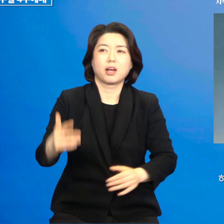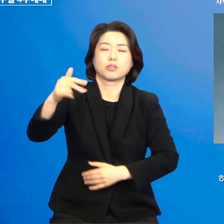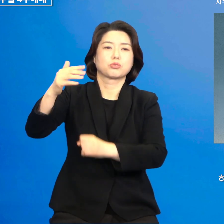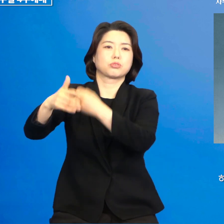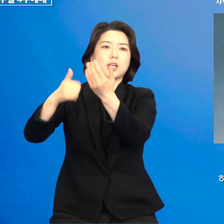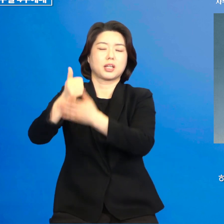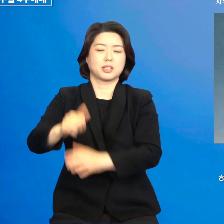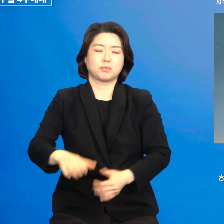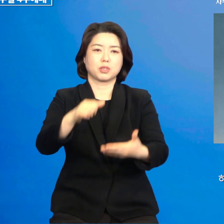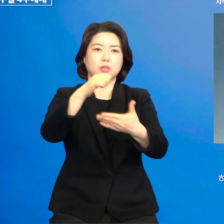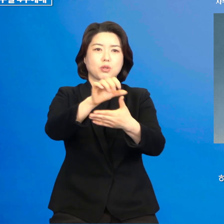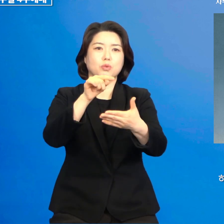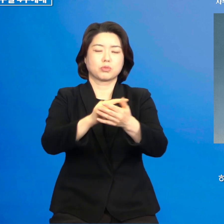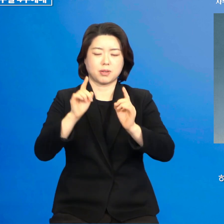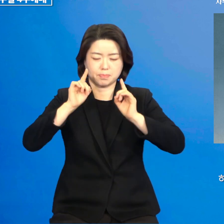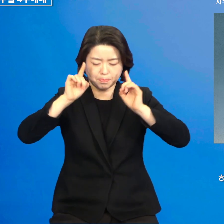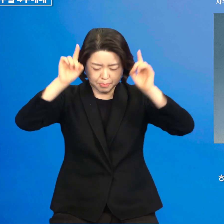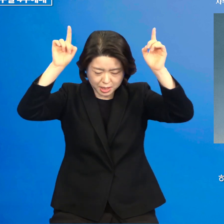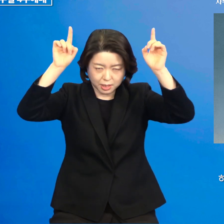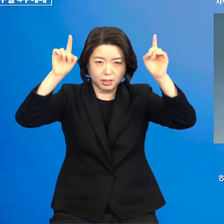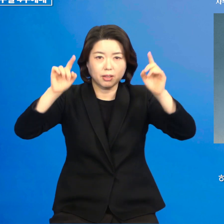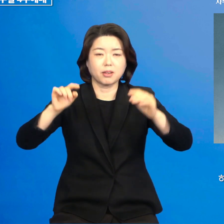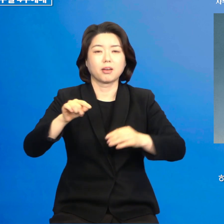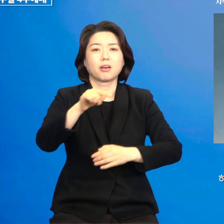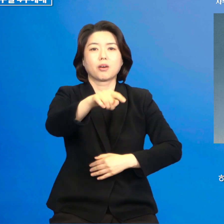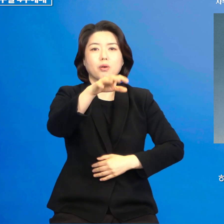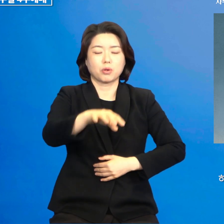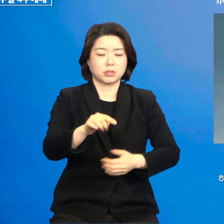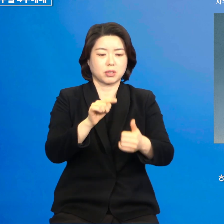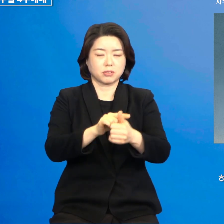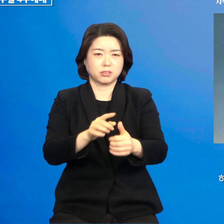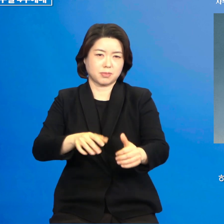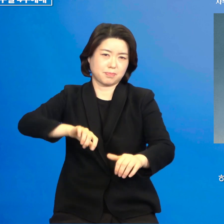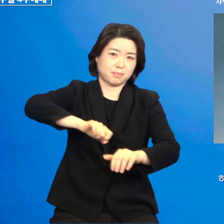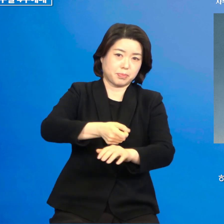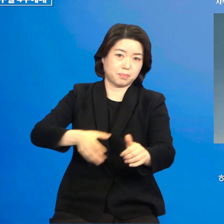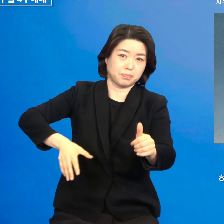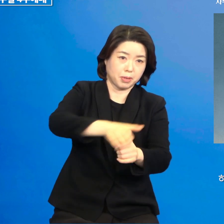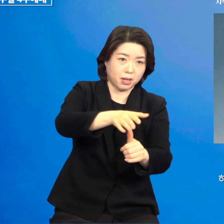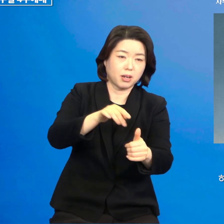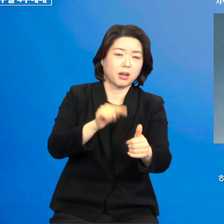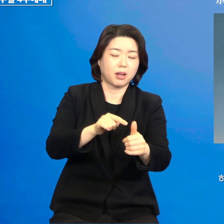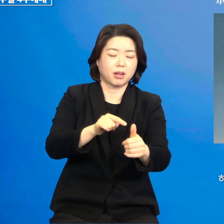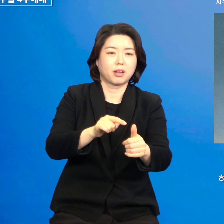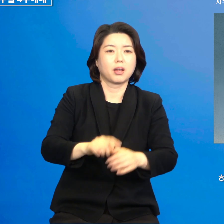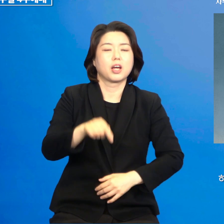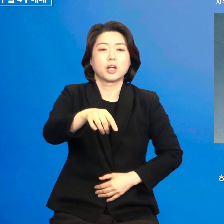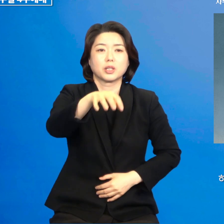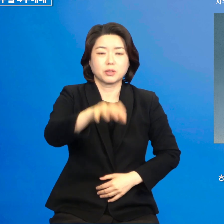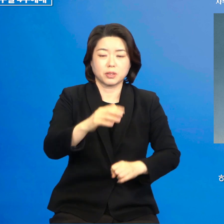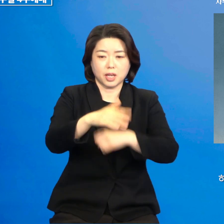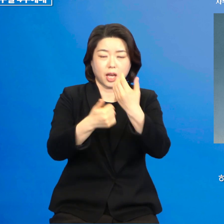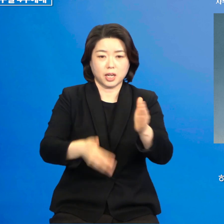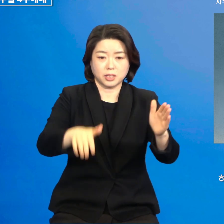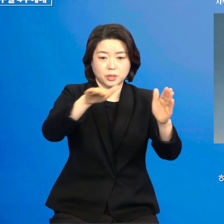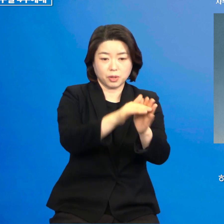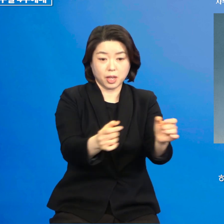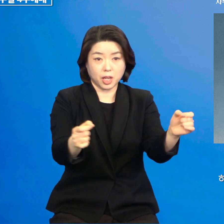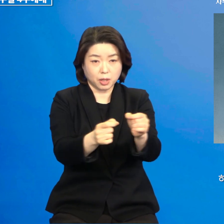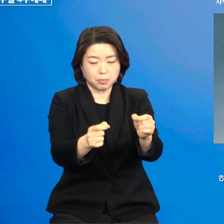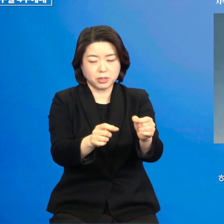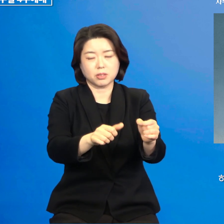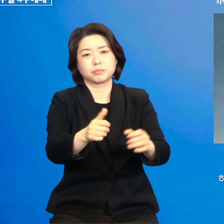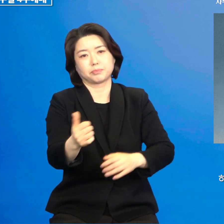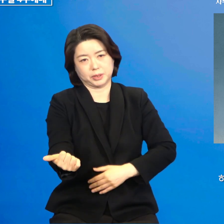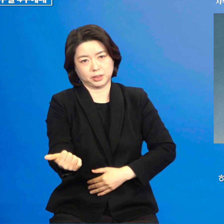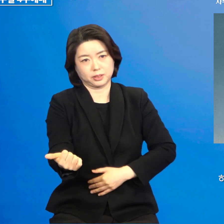하나님이 우사에게 진노하셔서 거기에서 그를 치시니 그가 거기 하나님의 궤 곁에서